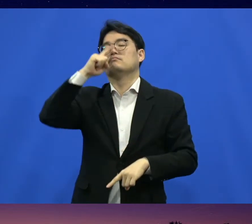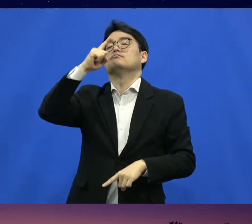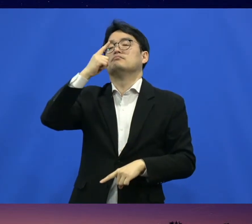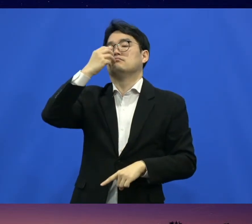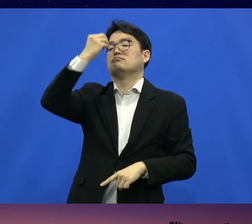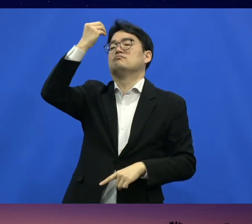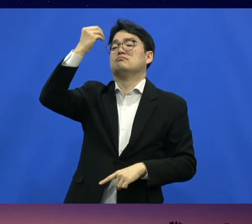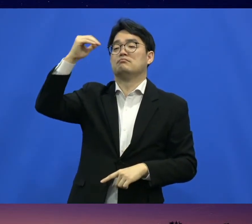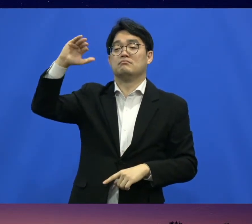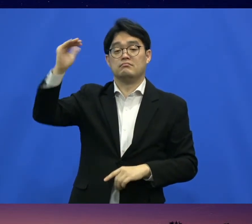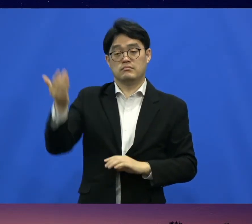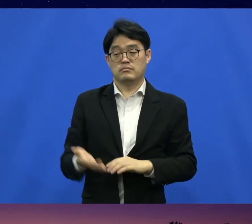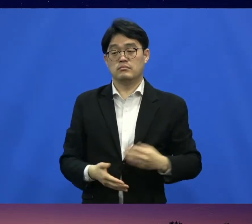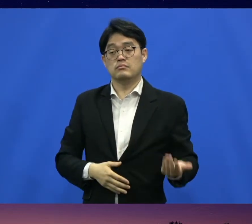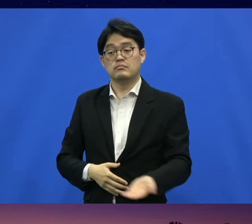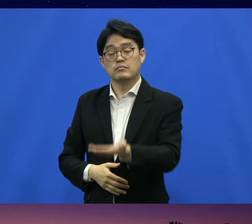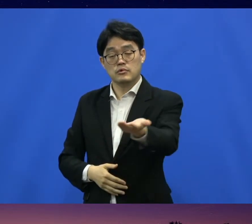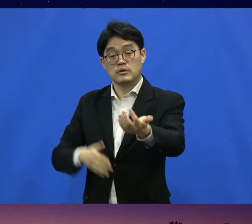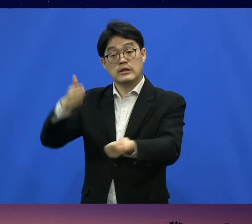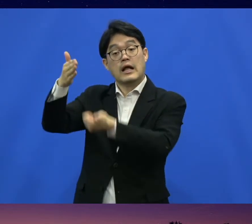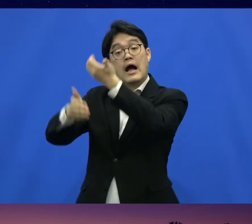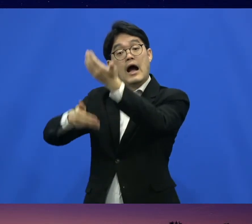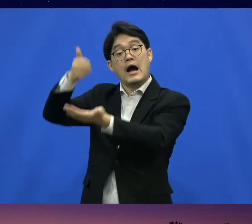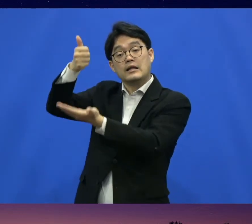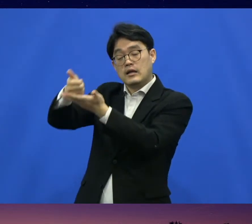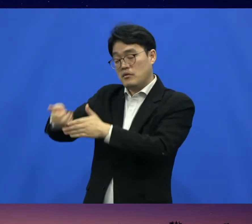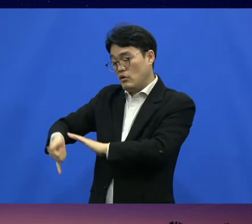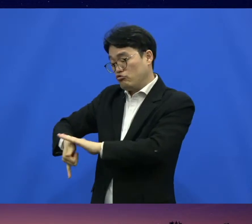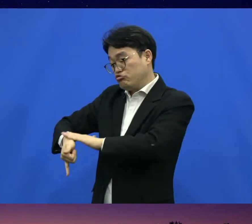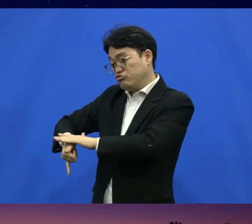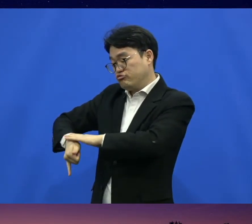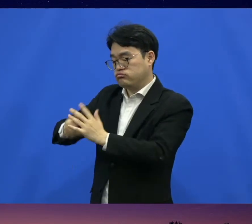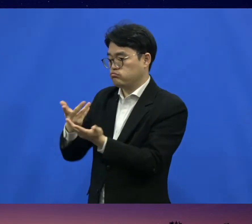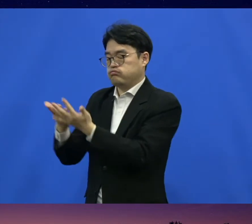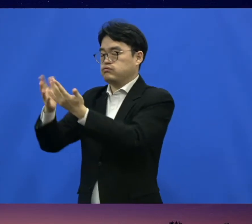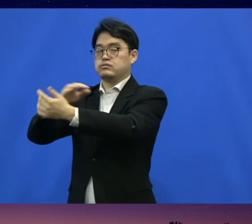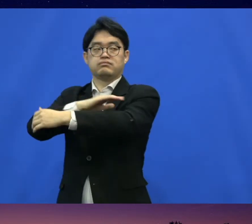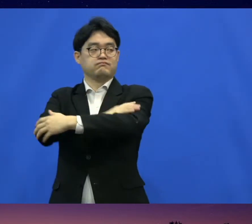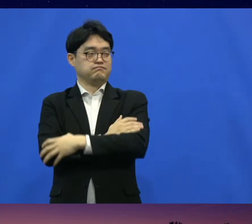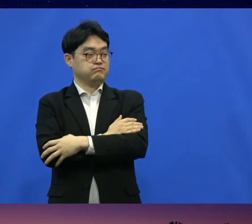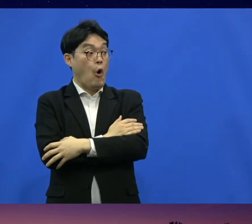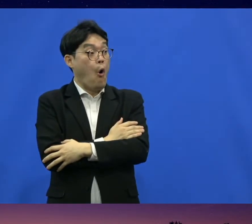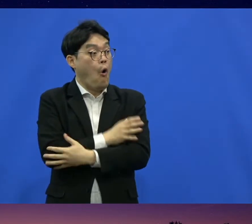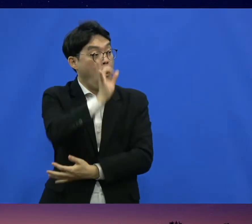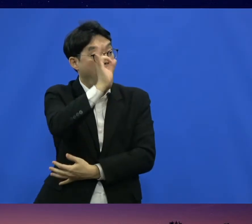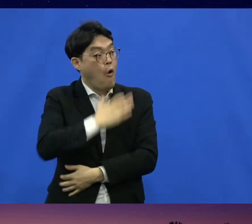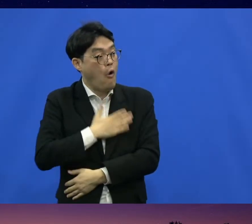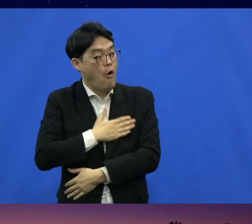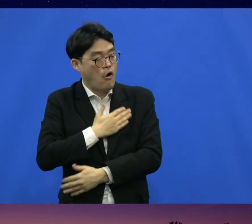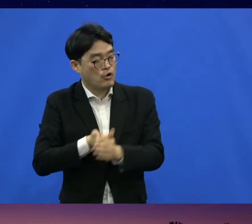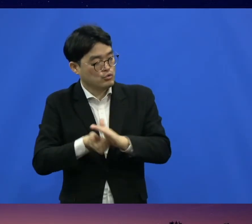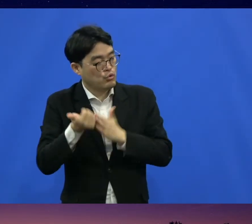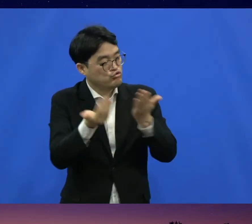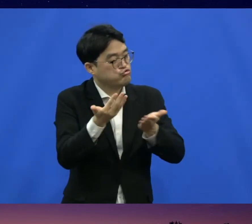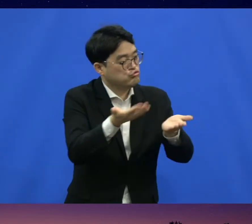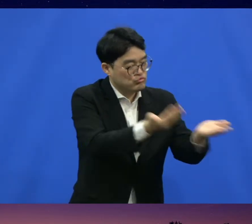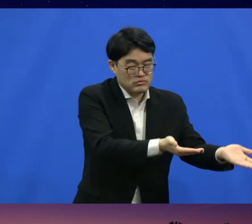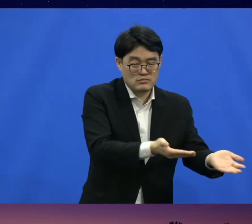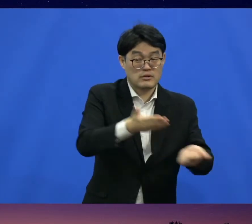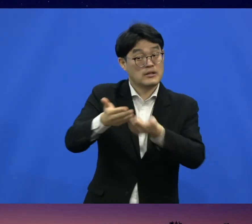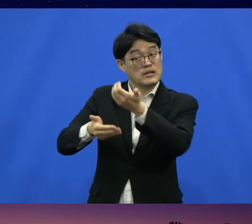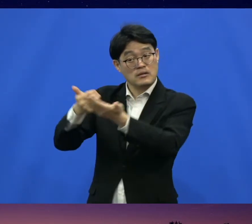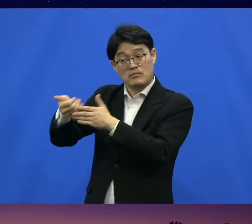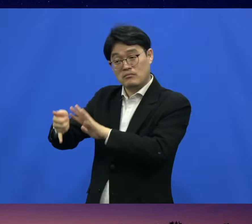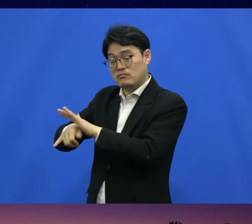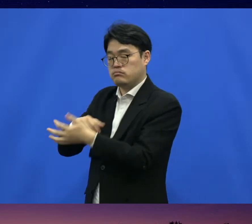하나님은 알라딘의 램프 지니와 부르면 그냥 딱 여기 대령했습니다. 하나님 그런